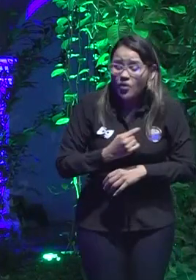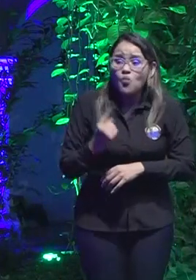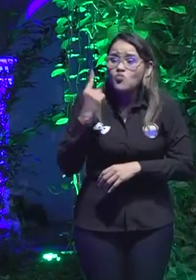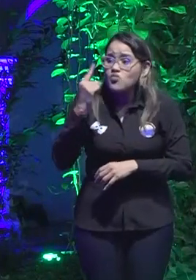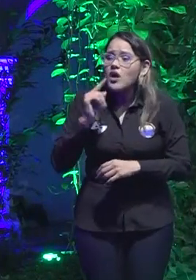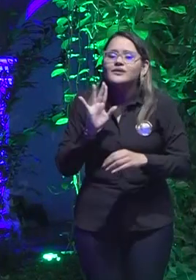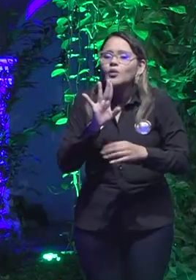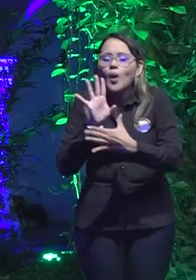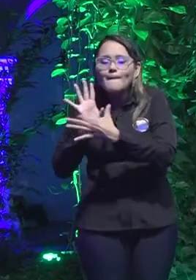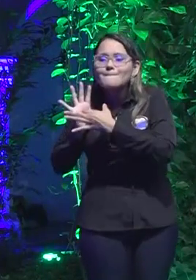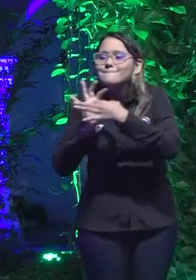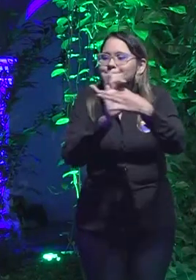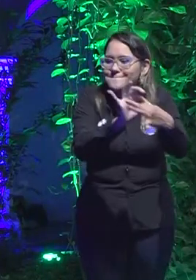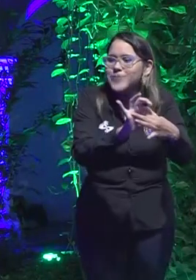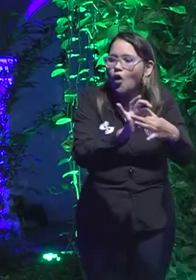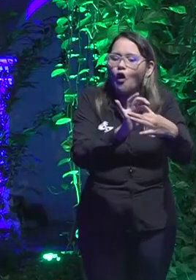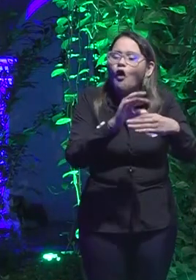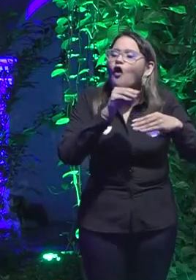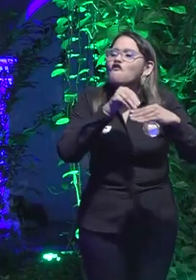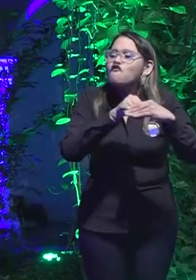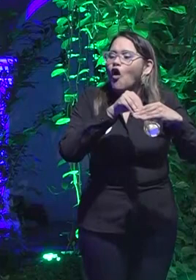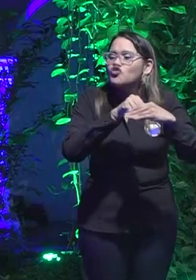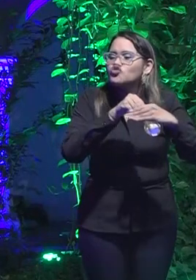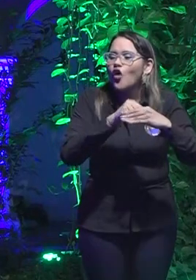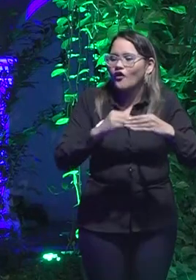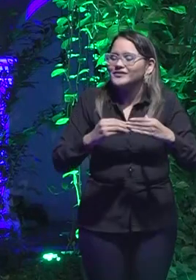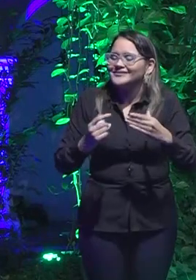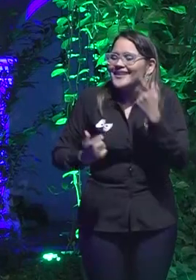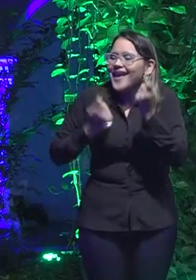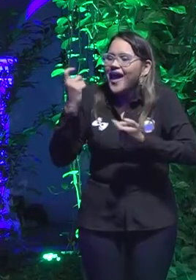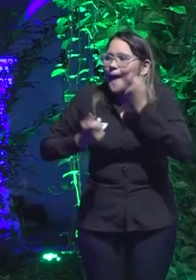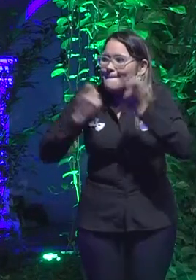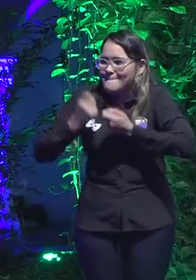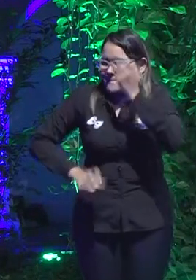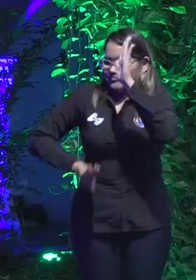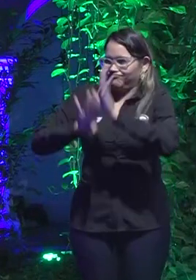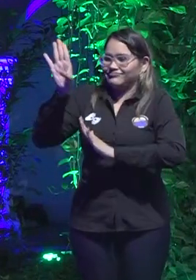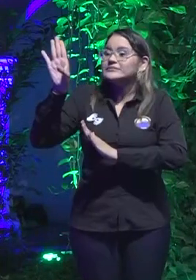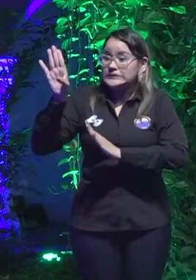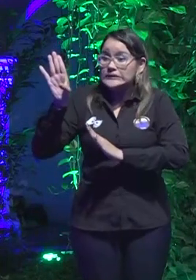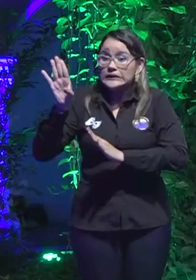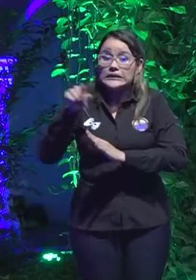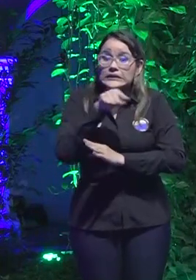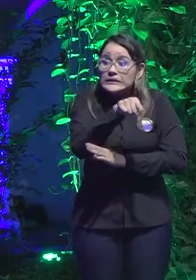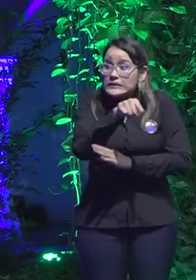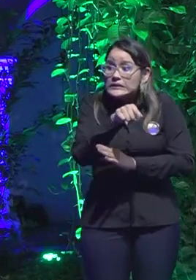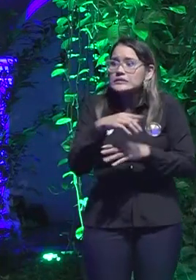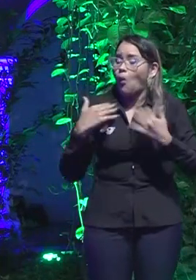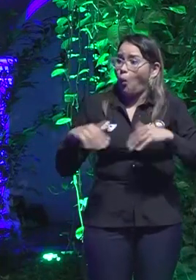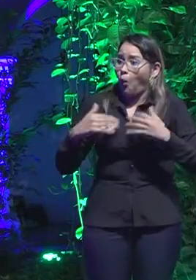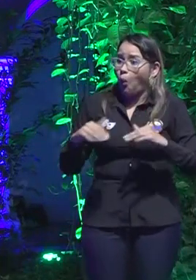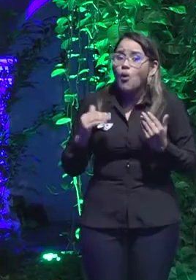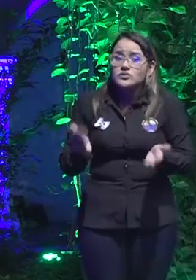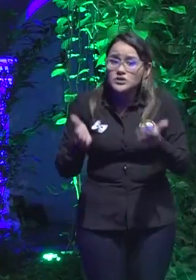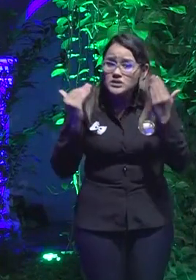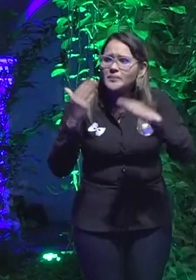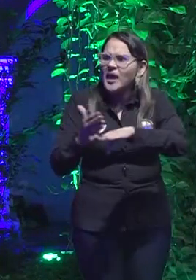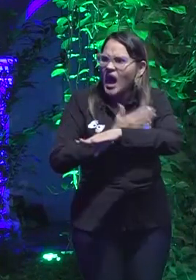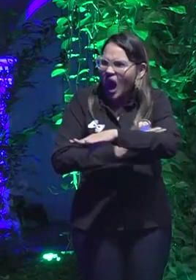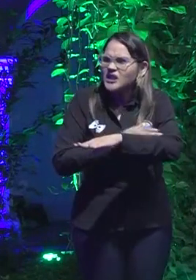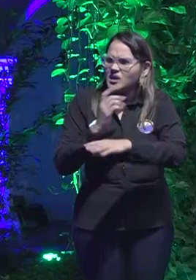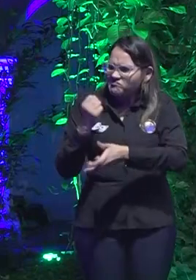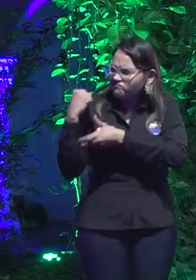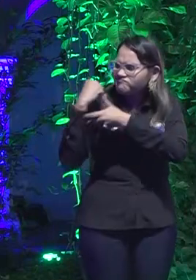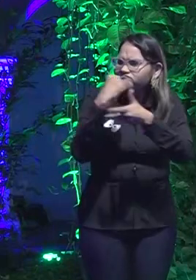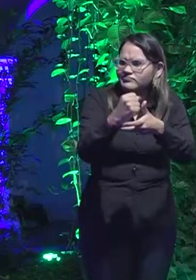Emprender, que aportó 1.500 millones de pesos en capital semilla para generar emprendimientos, de los cuales hay